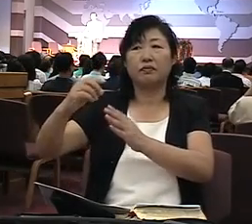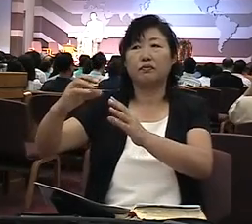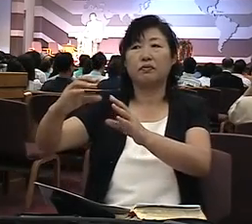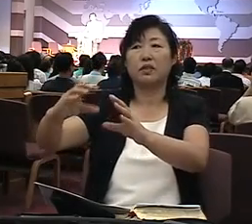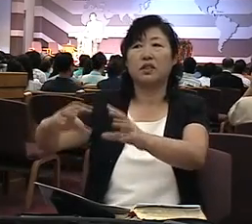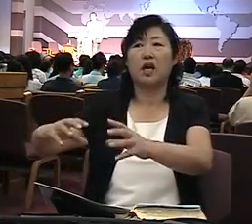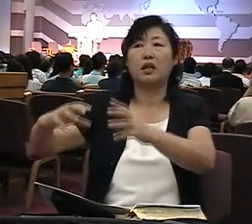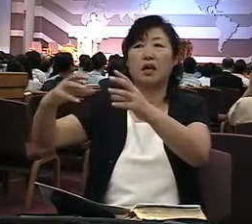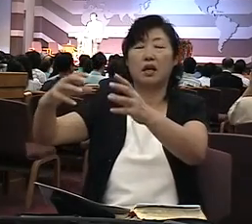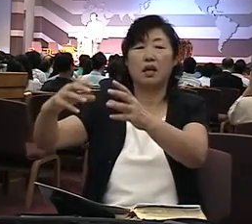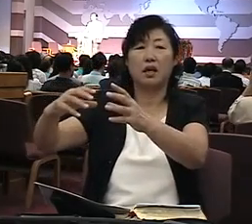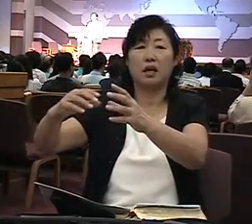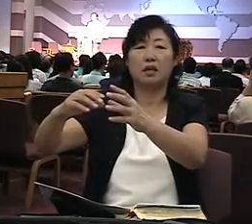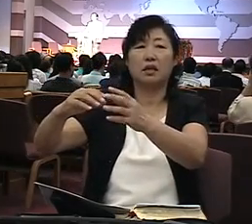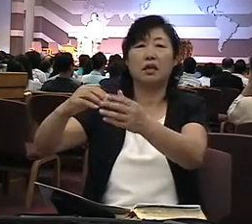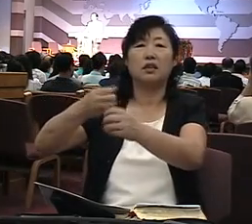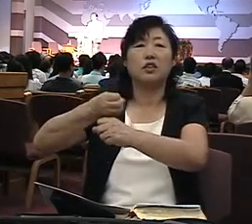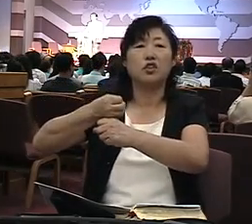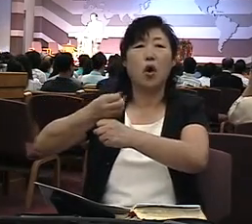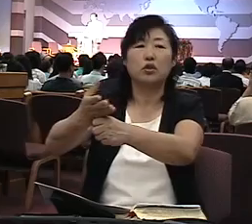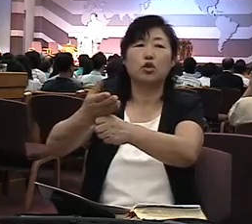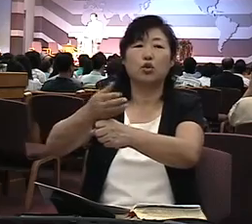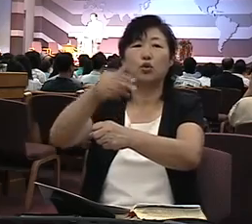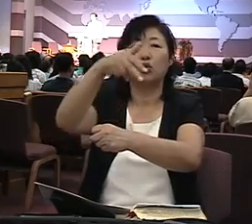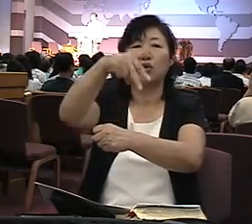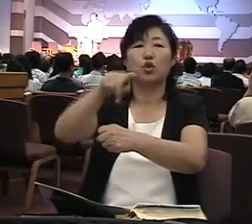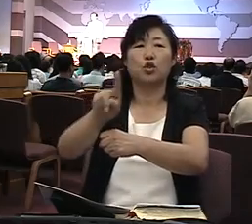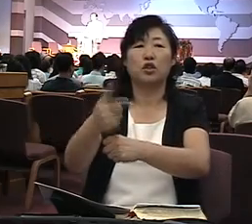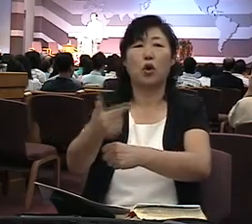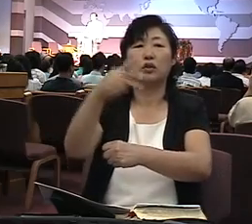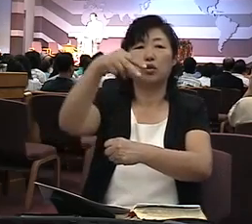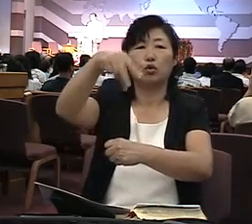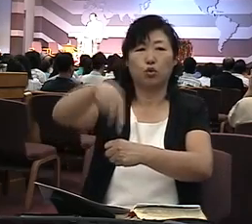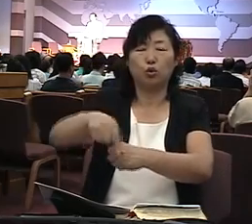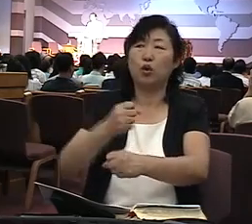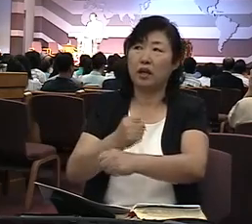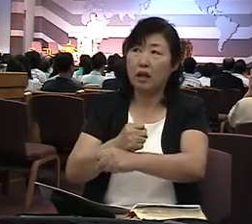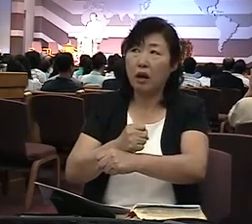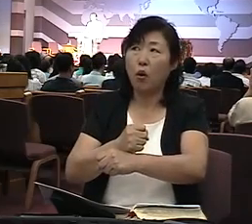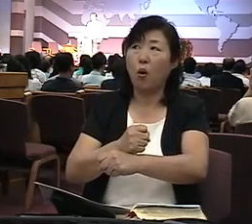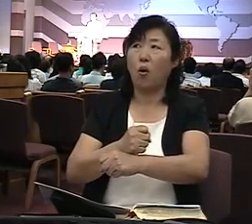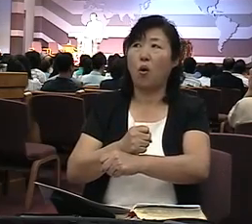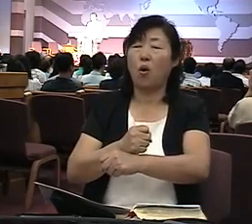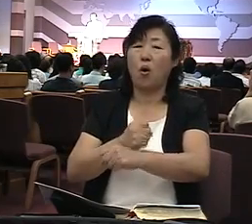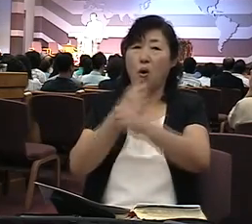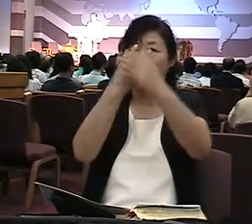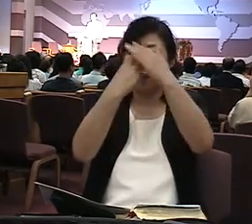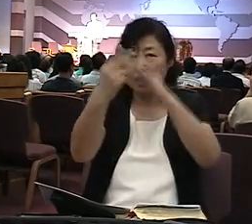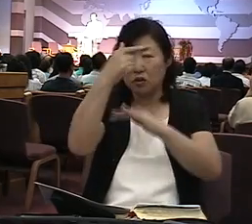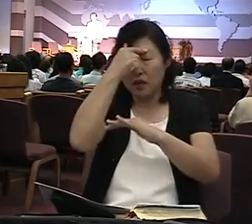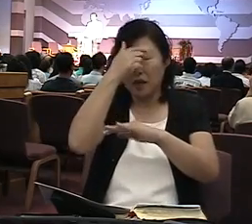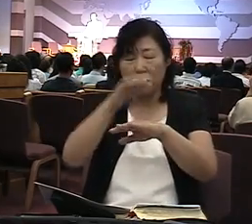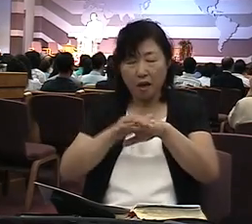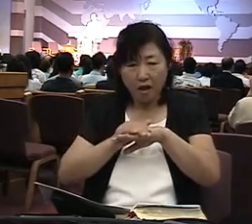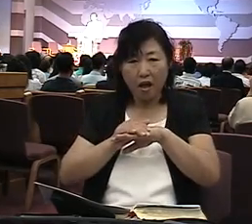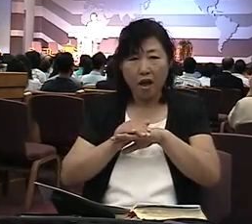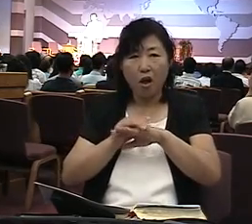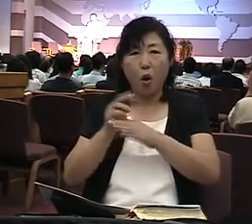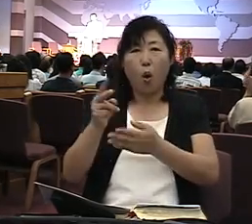그 마음가짐으로 우리 3대가 함께 드리는 비전 예배를 계속 드리고 있고요. 사실 홀리웨이브 영어 예배를 시작한 이유 중에